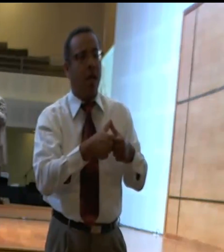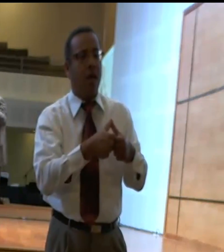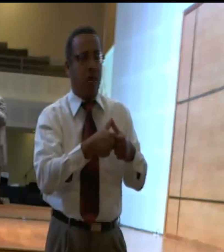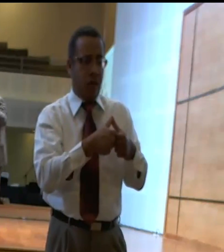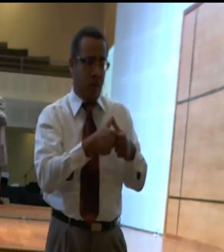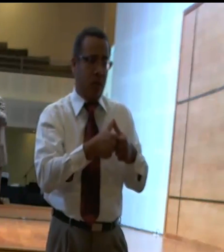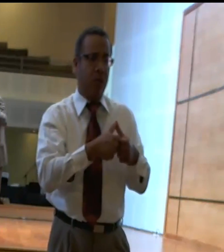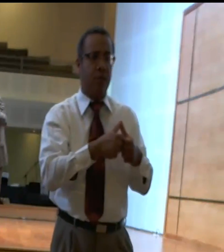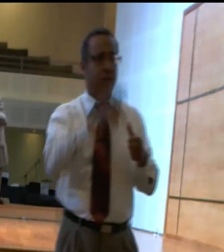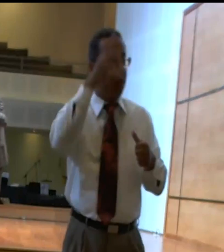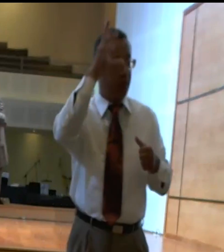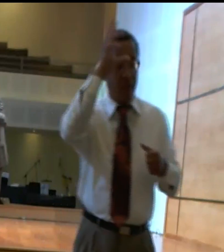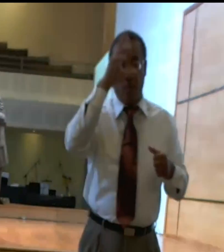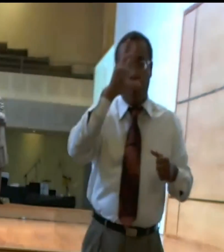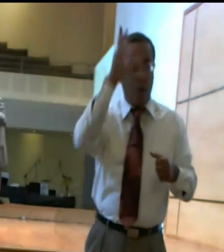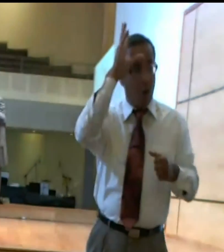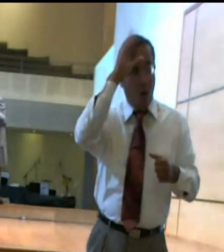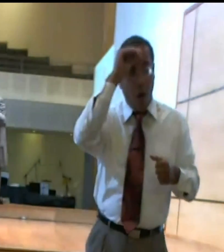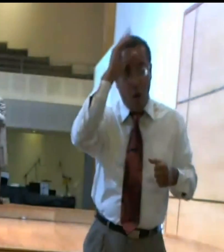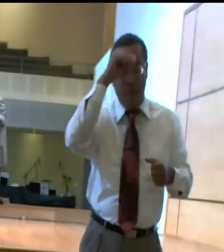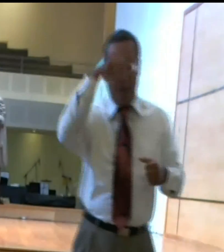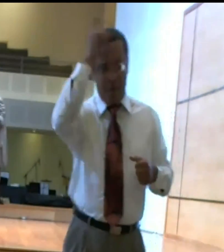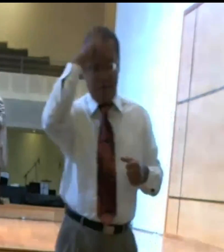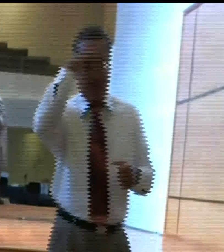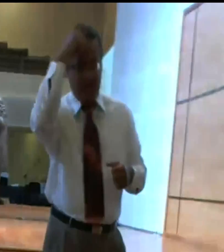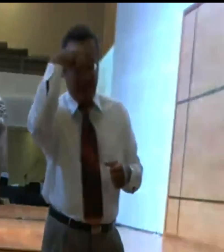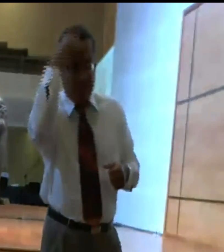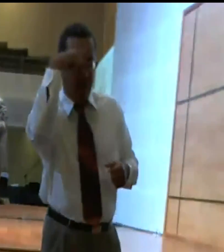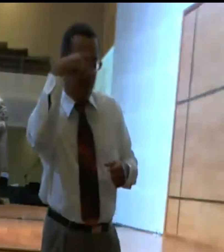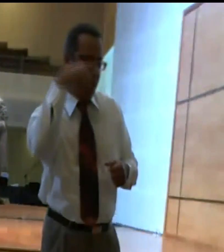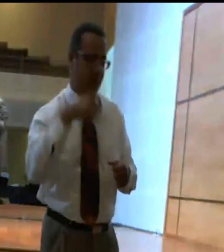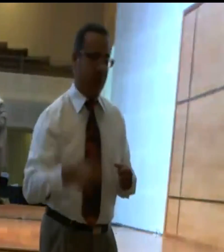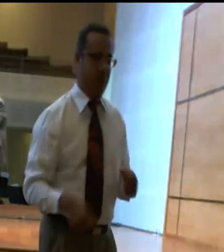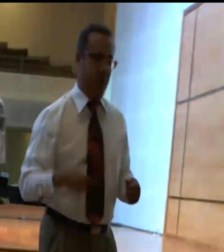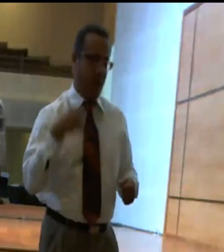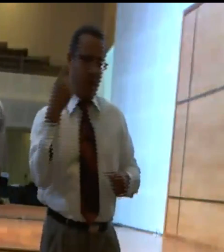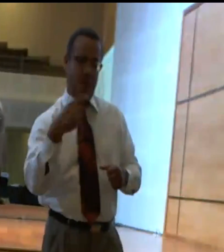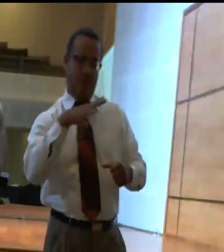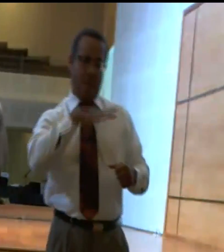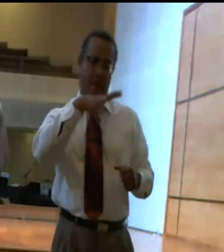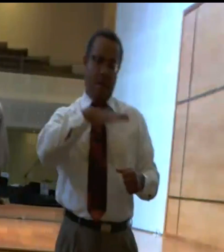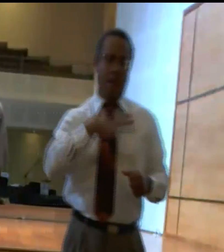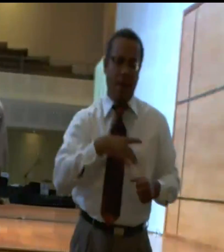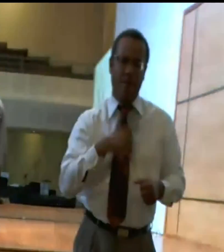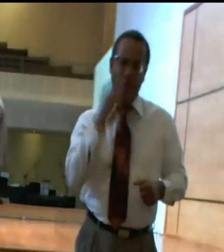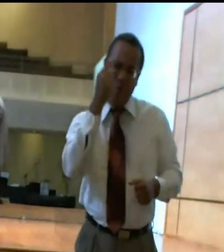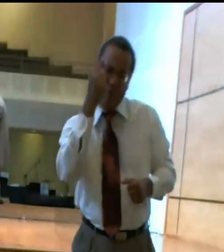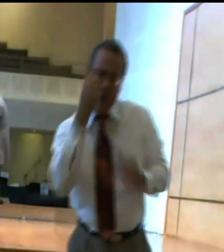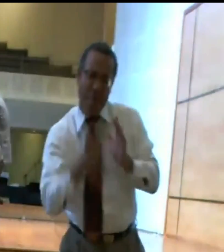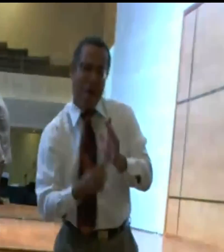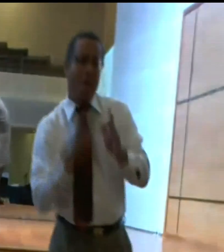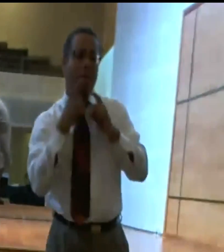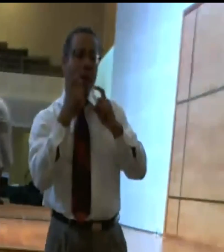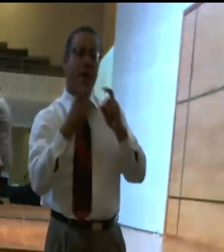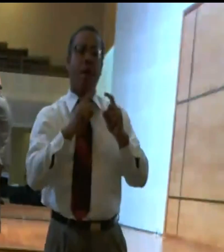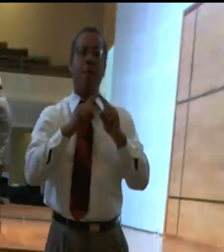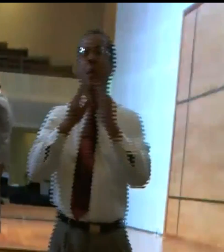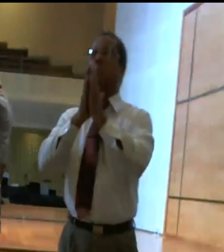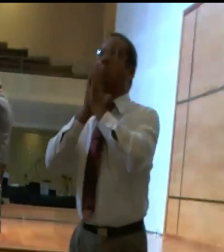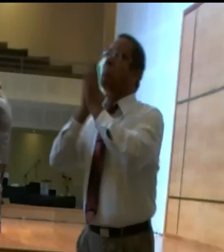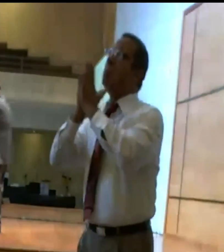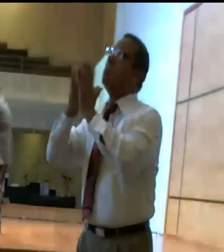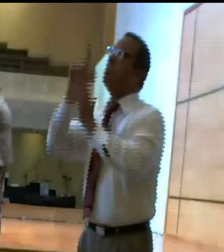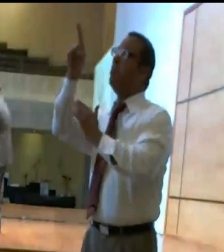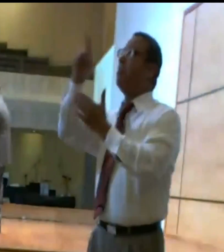capítulo 7: no hay hombre sabio que haga siempre el bien y nunca peque. Aún los sabios pecan. Pero el hombre sabio no se